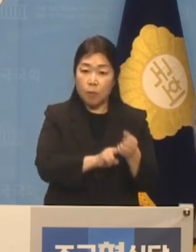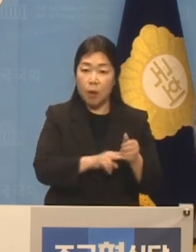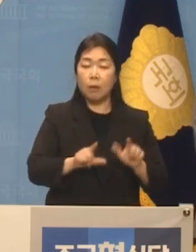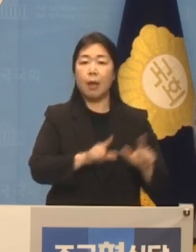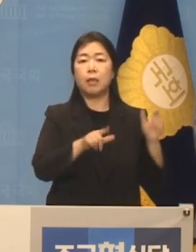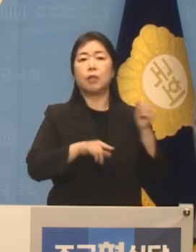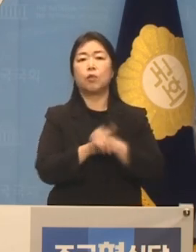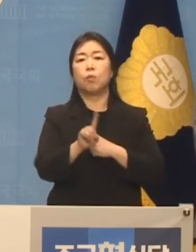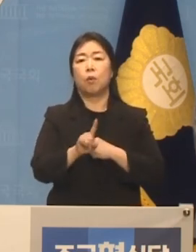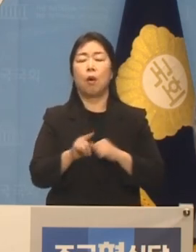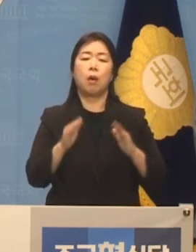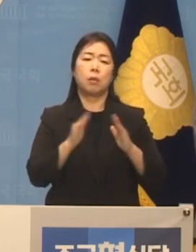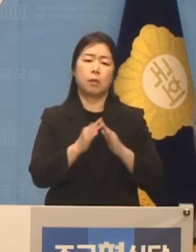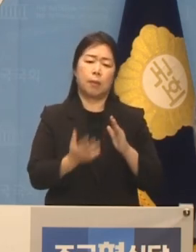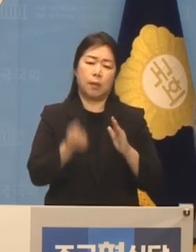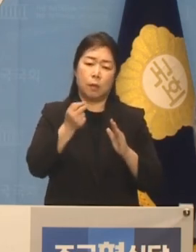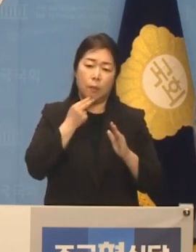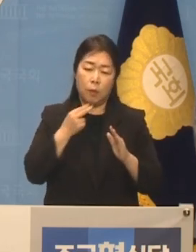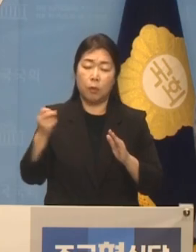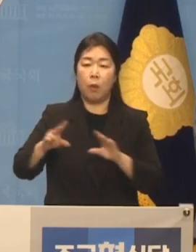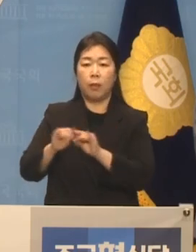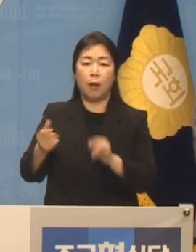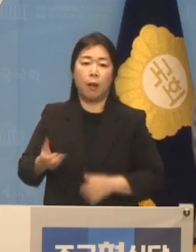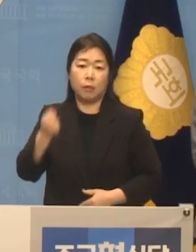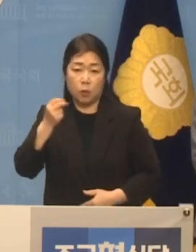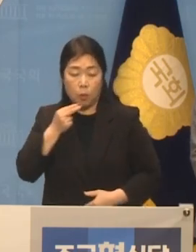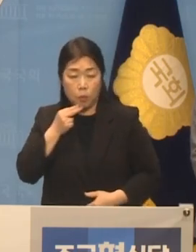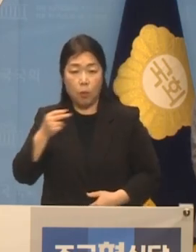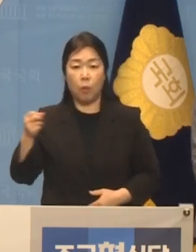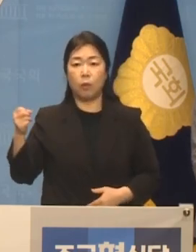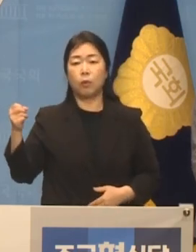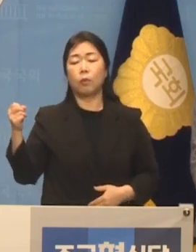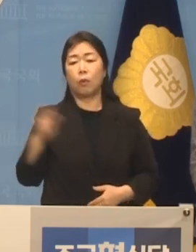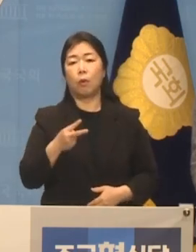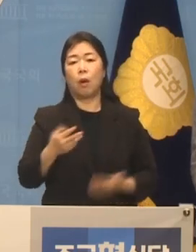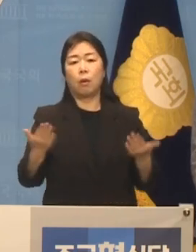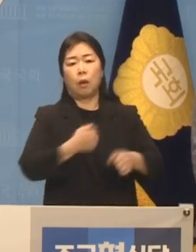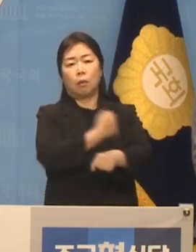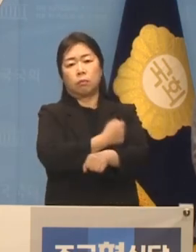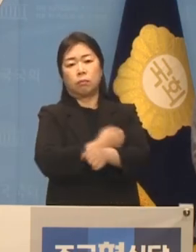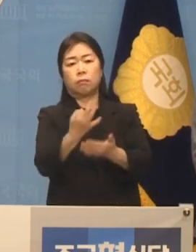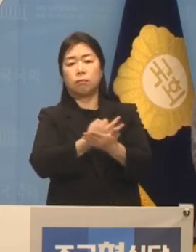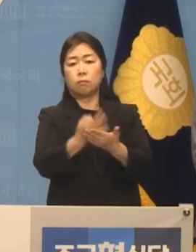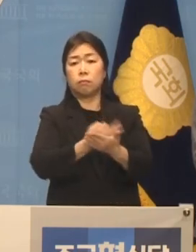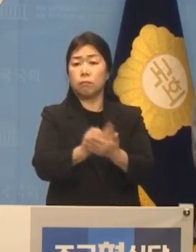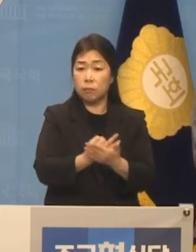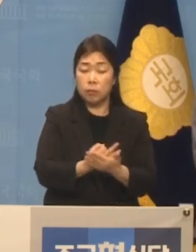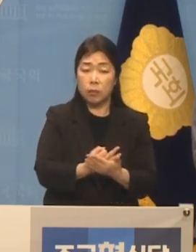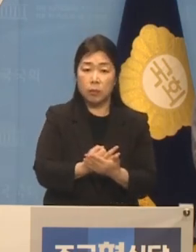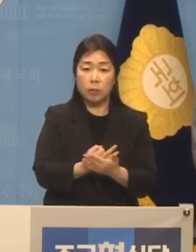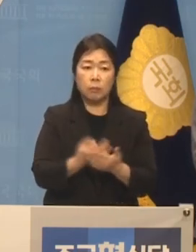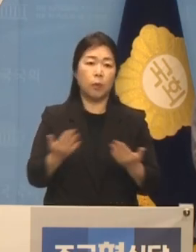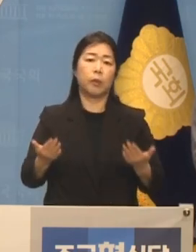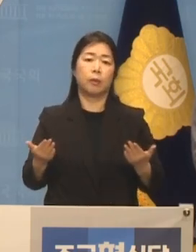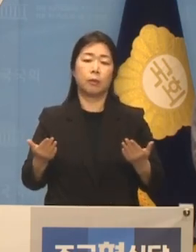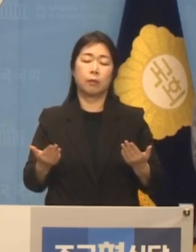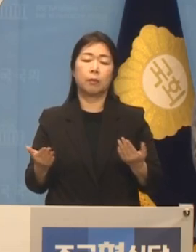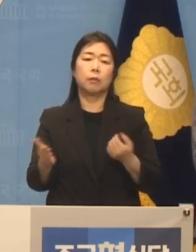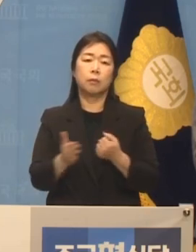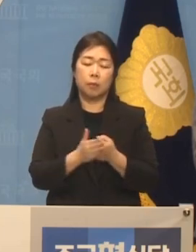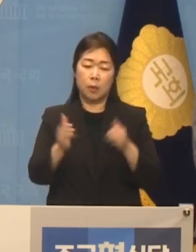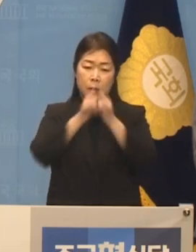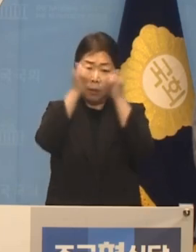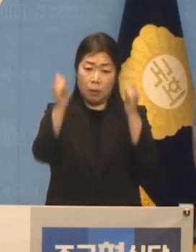가족이 집이 없고 땅이 없고 그리고 근로소득을 벌어서 그런 것들을 마련할 수 없고 이러한